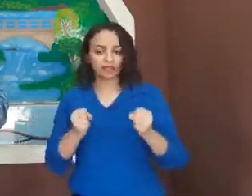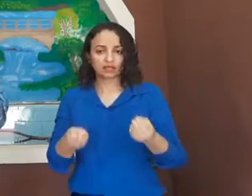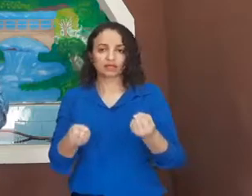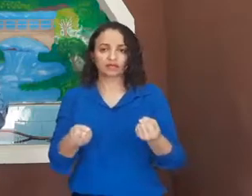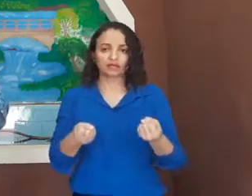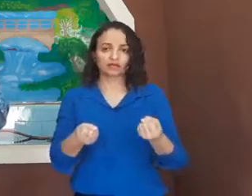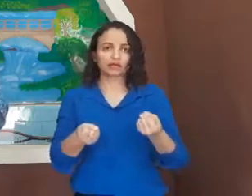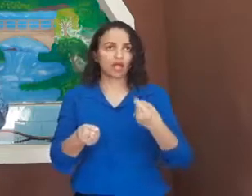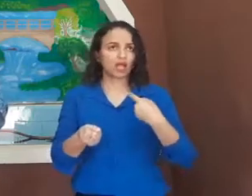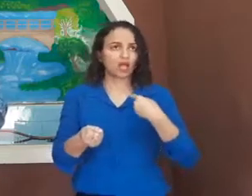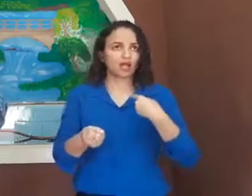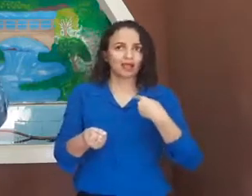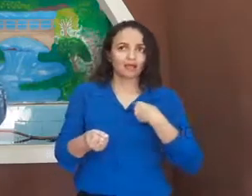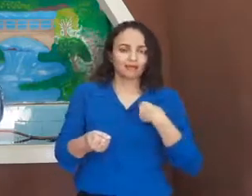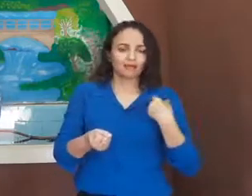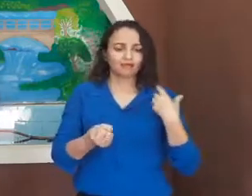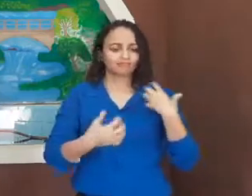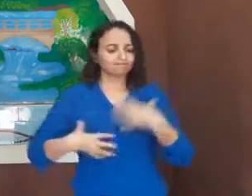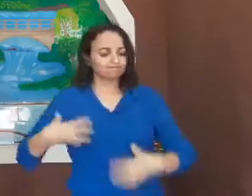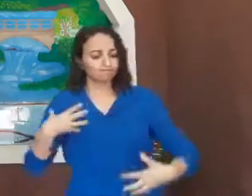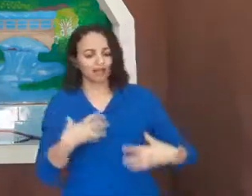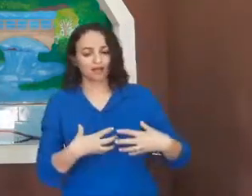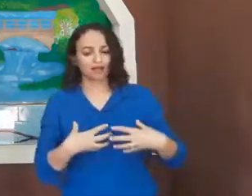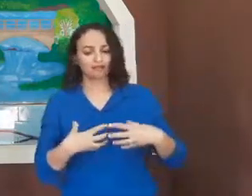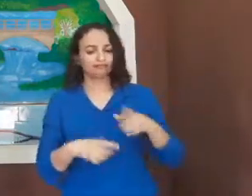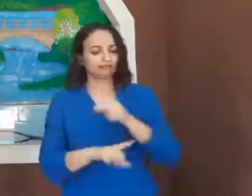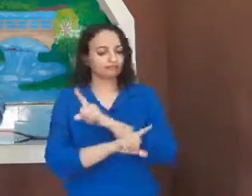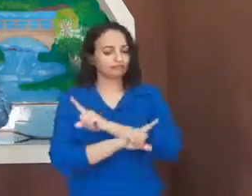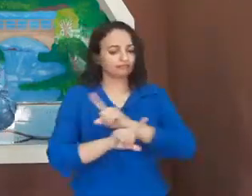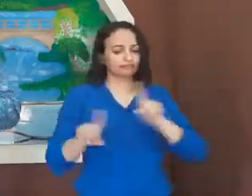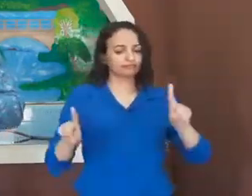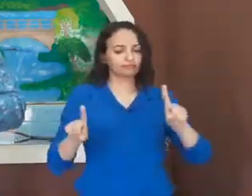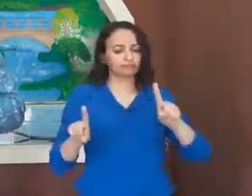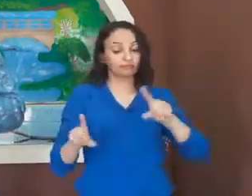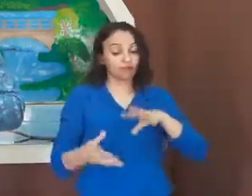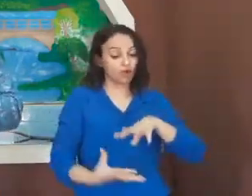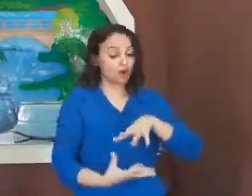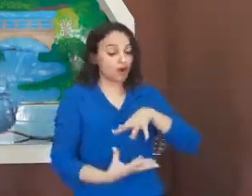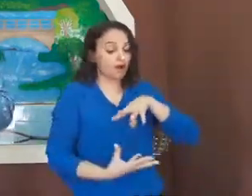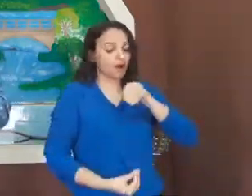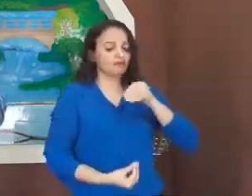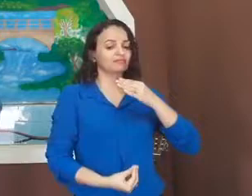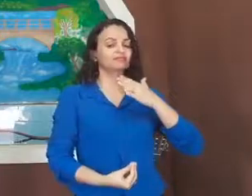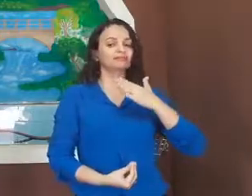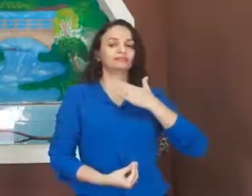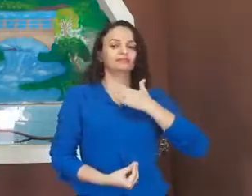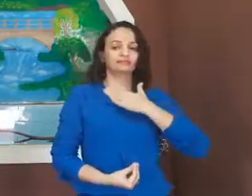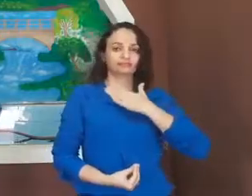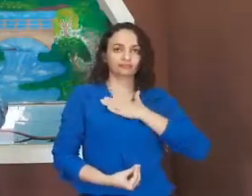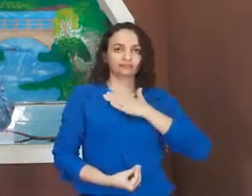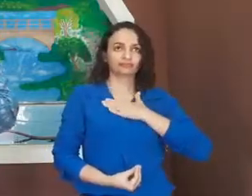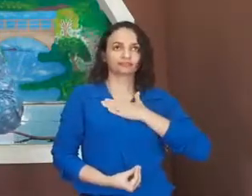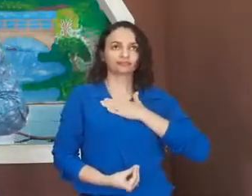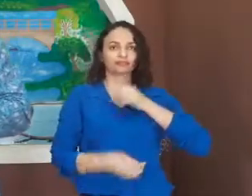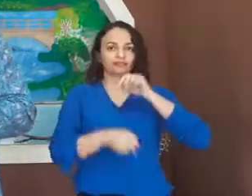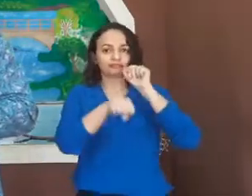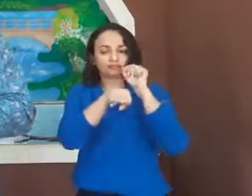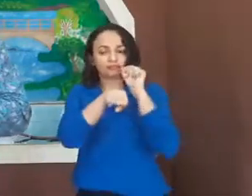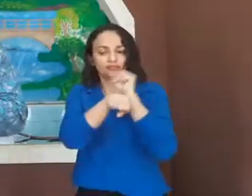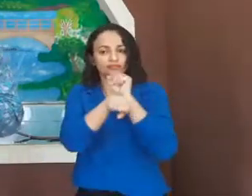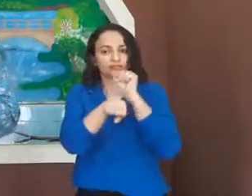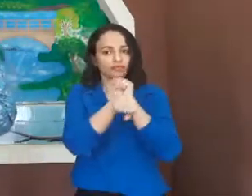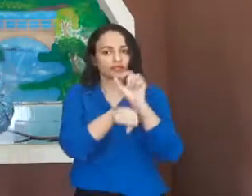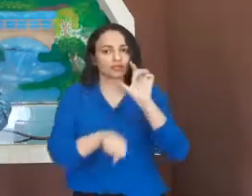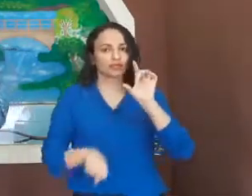serei abalado. Ó minha alma, espera somente em Deus, porque